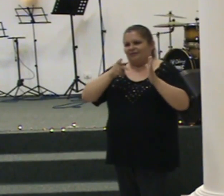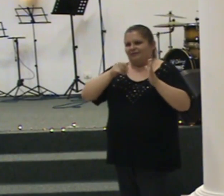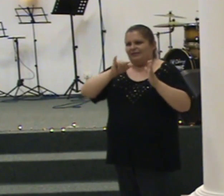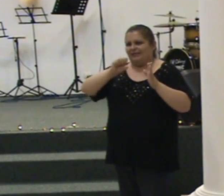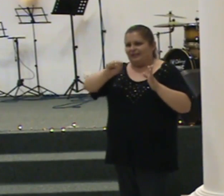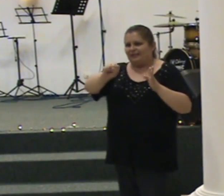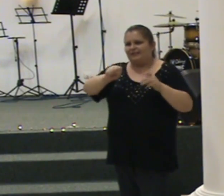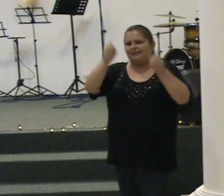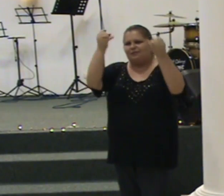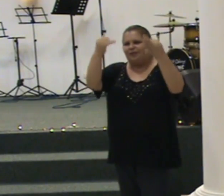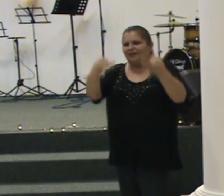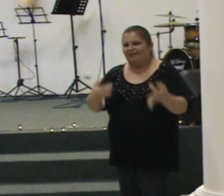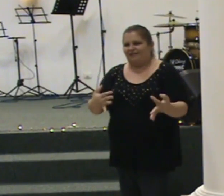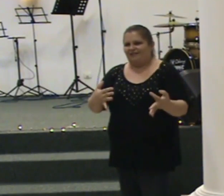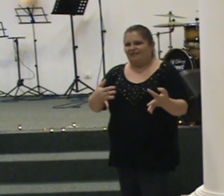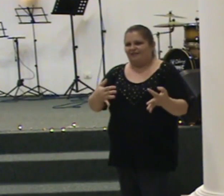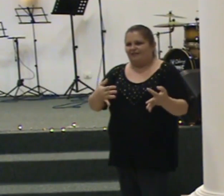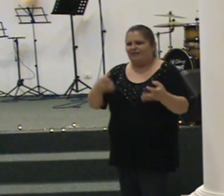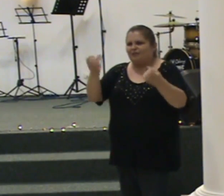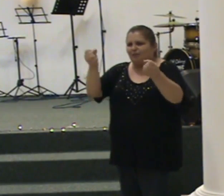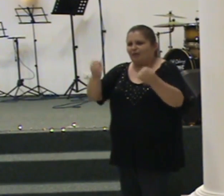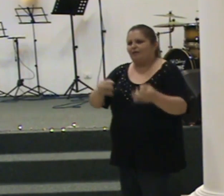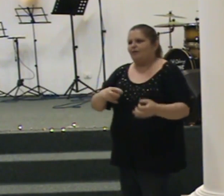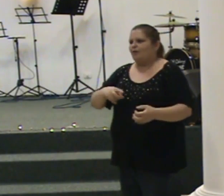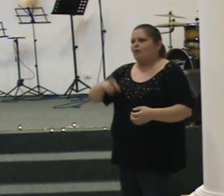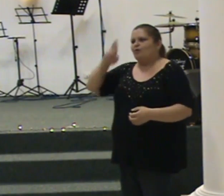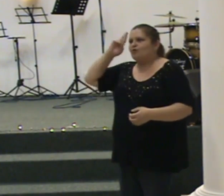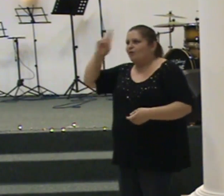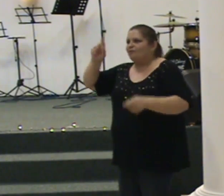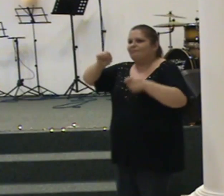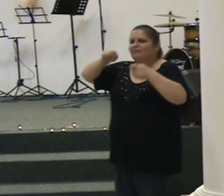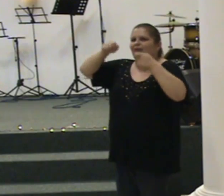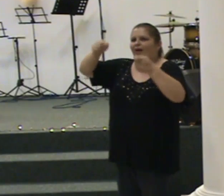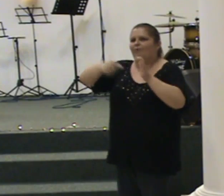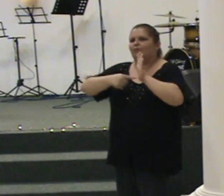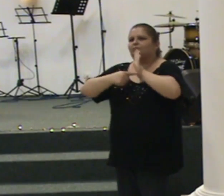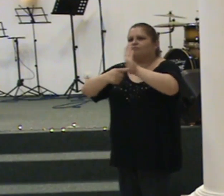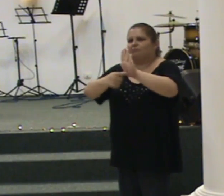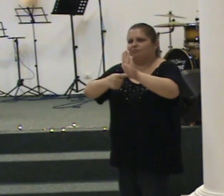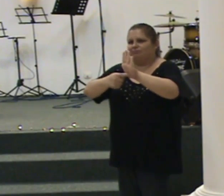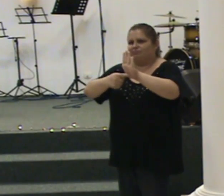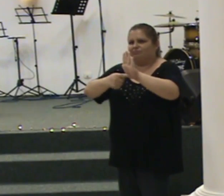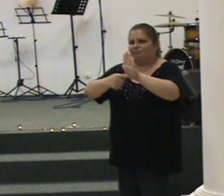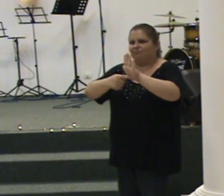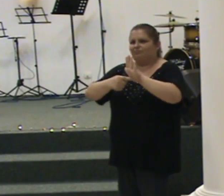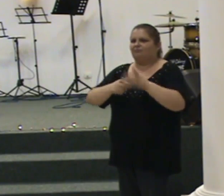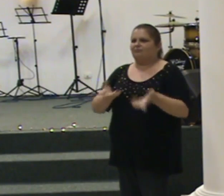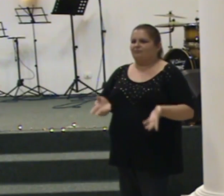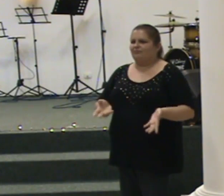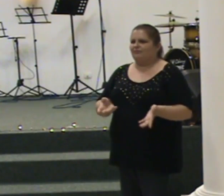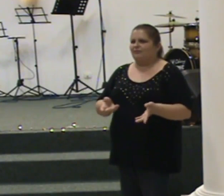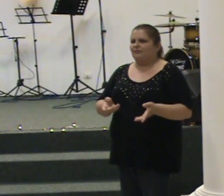7,14, portanto, ele fala assim: portanto, o mesmo Senhor vos dará um sinal.